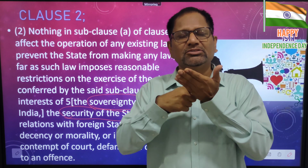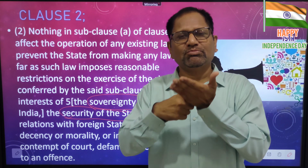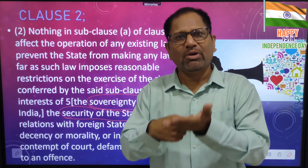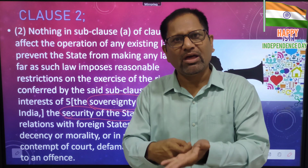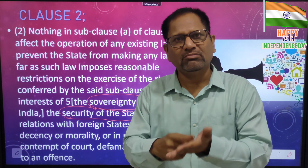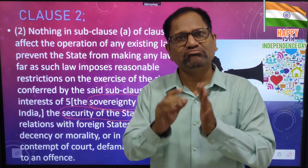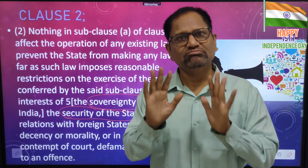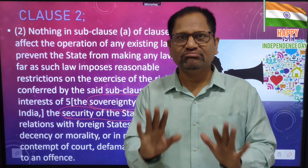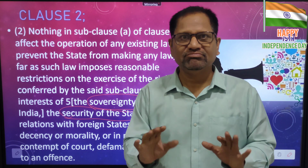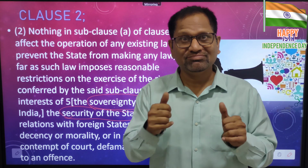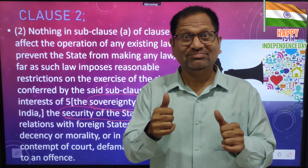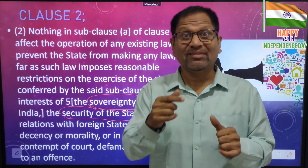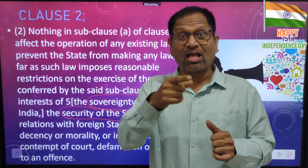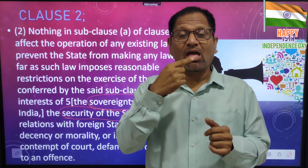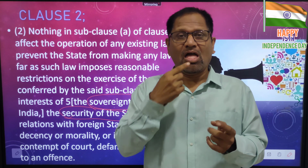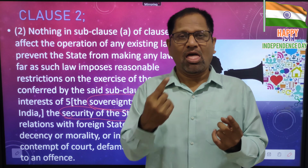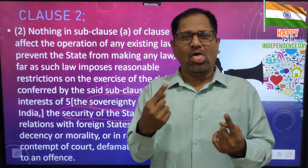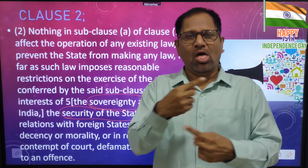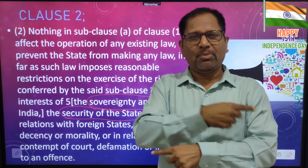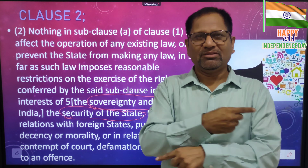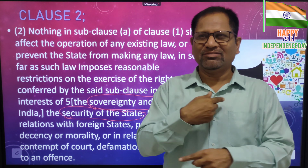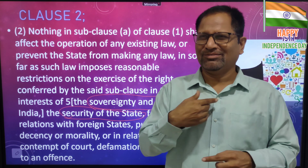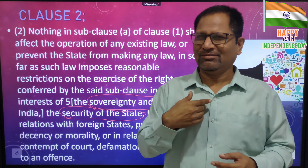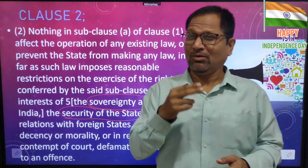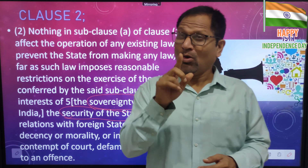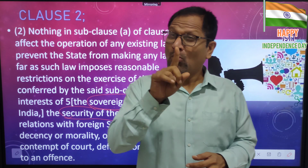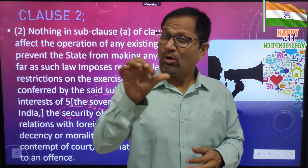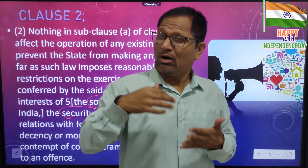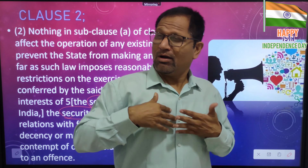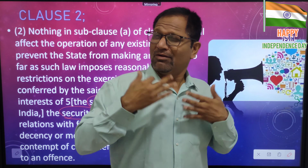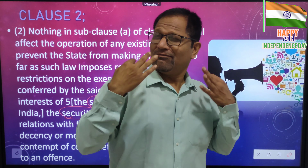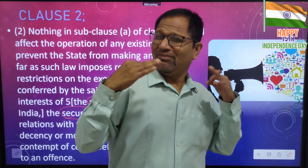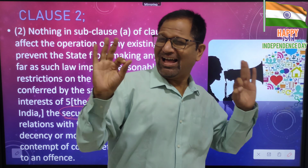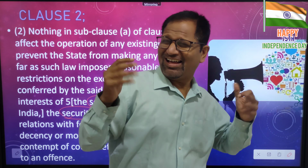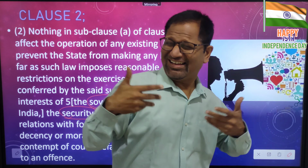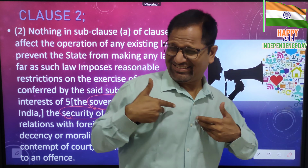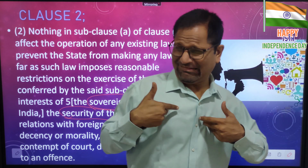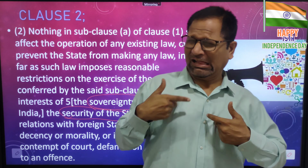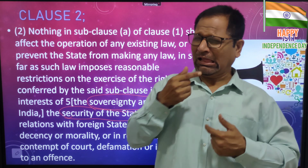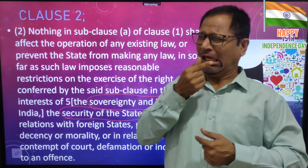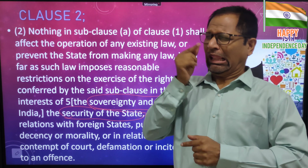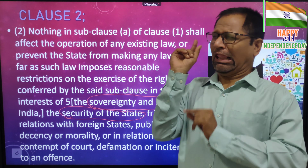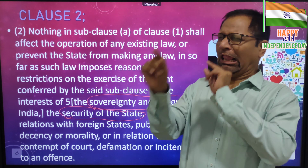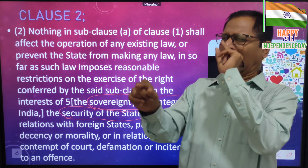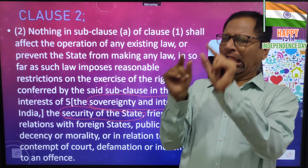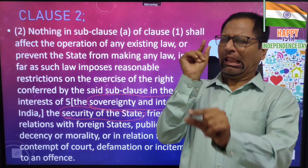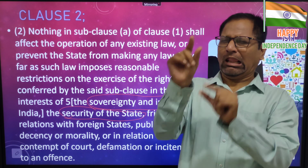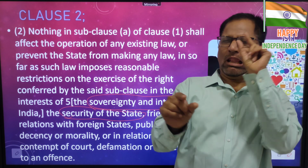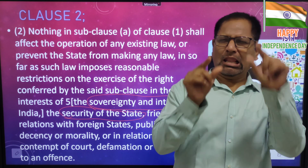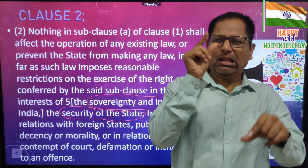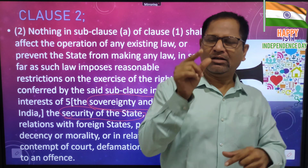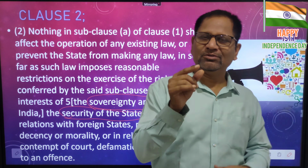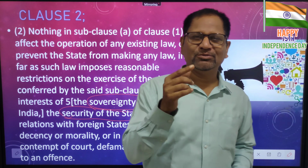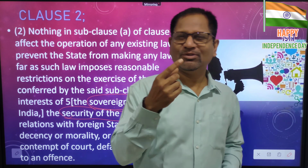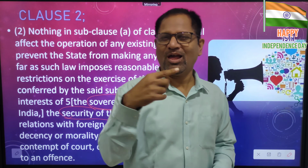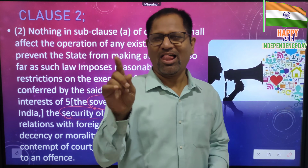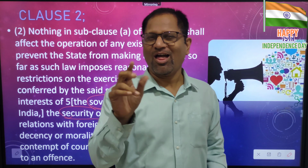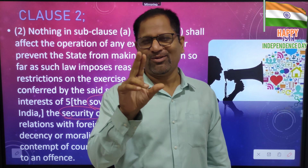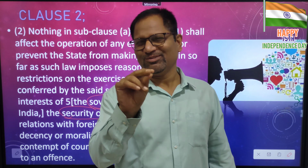सभी लोग समान हैं, हम सबका सम्मान करेंगे। इसका उल्टा ये है कि भाई आर्टिकल 19 में तो फ्रीडम ऑफ स्पीच